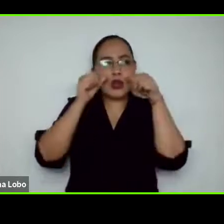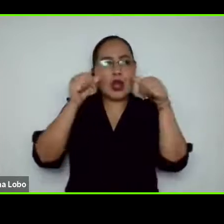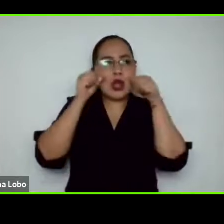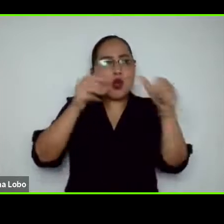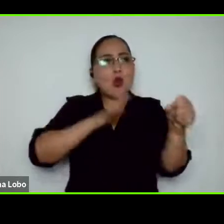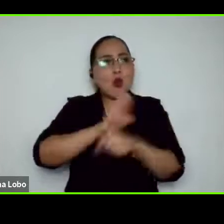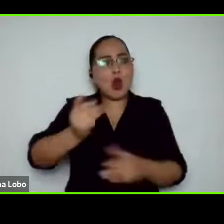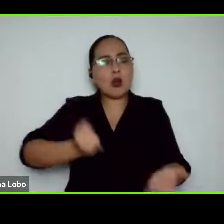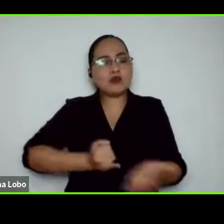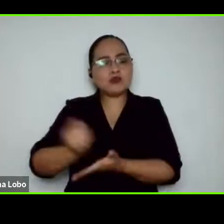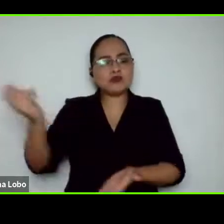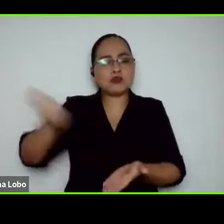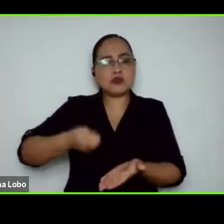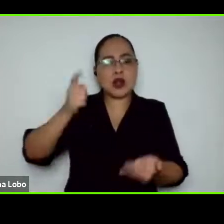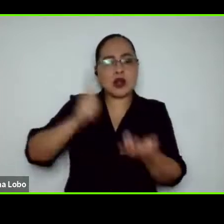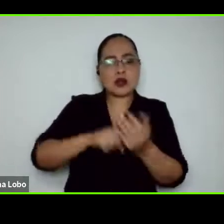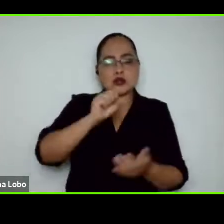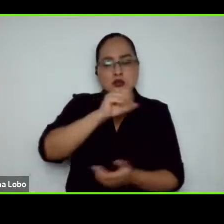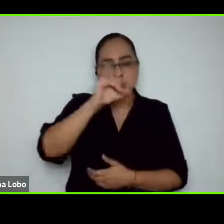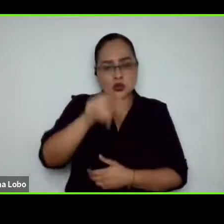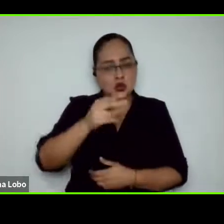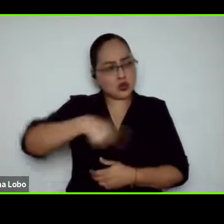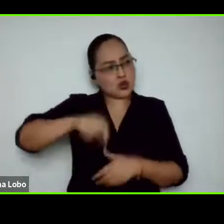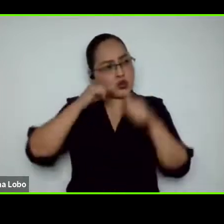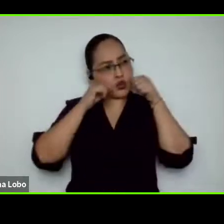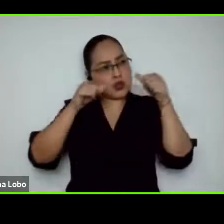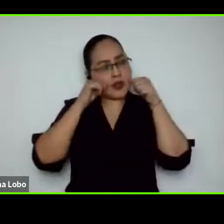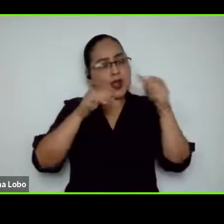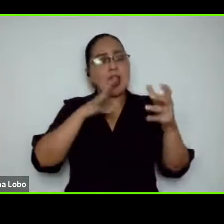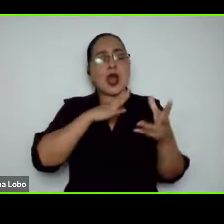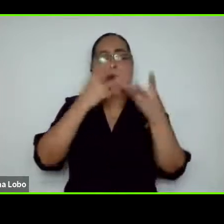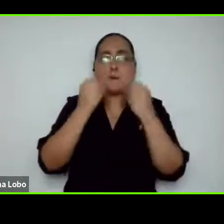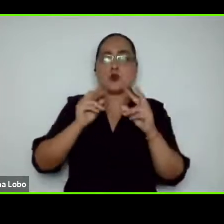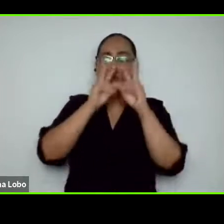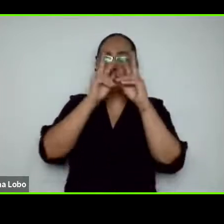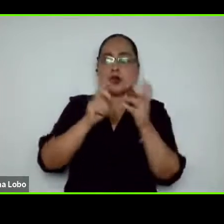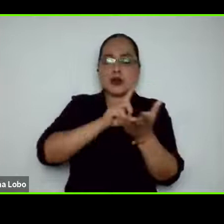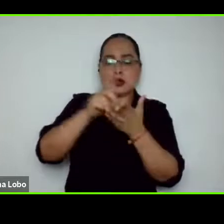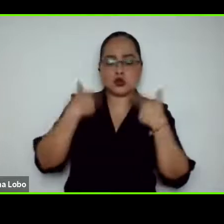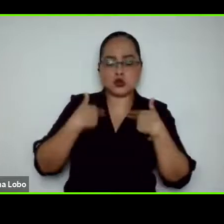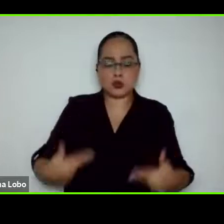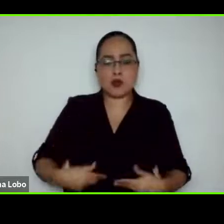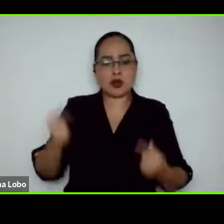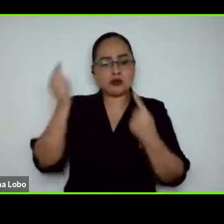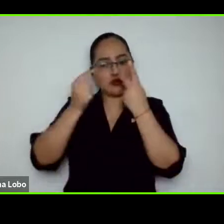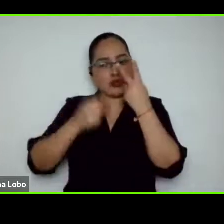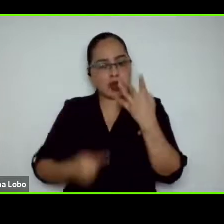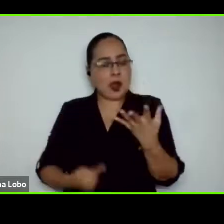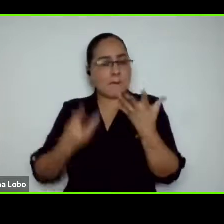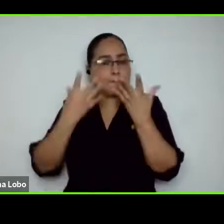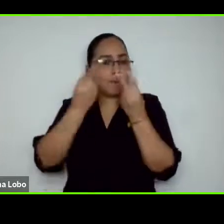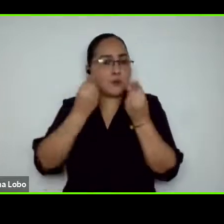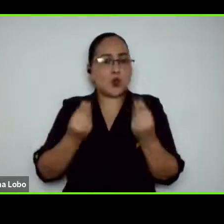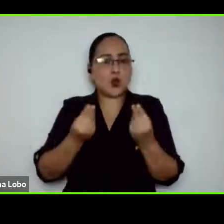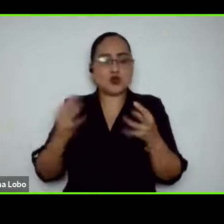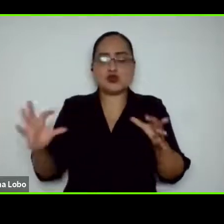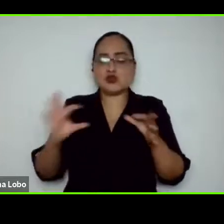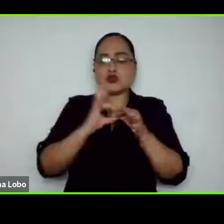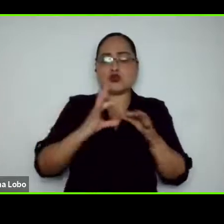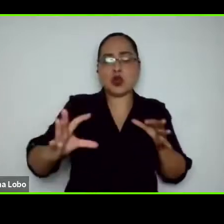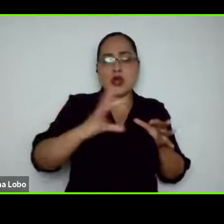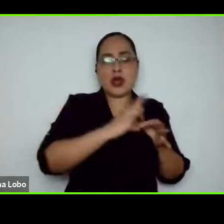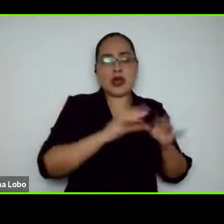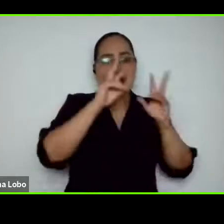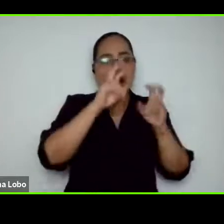que hay muchos casos de derechos humanos en distintos temas. Se han interpretado el debido